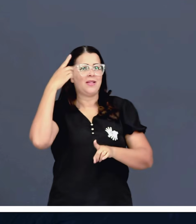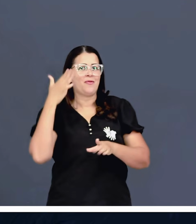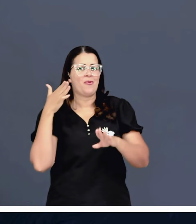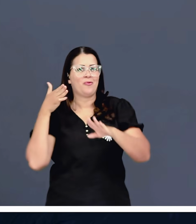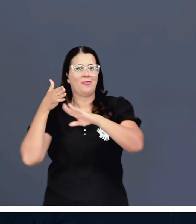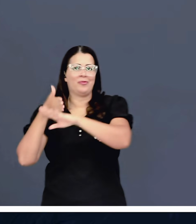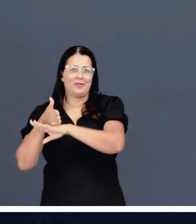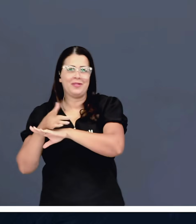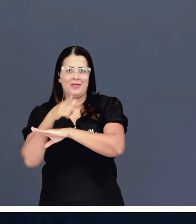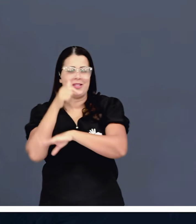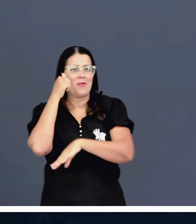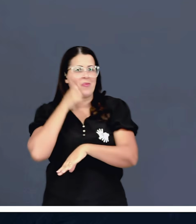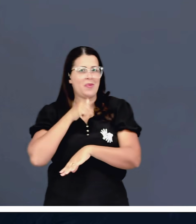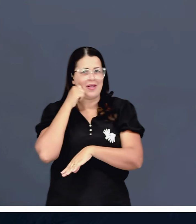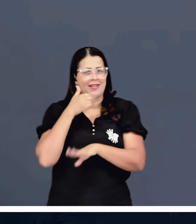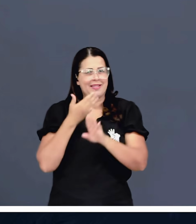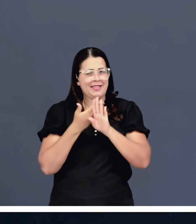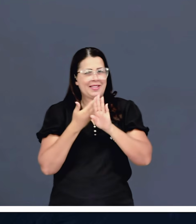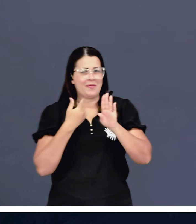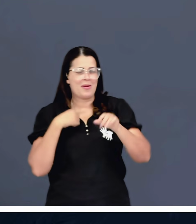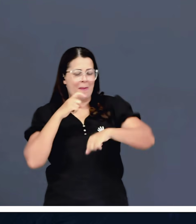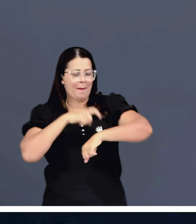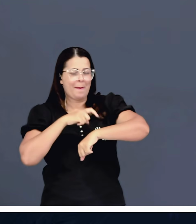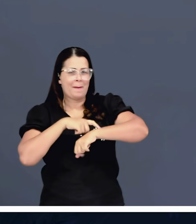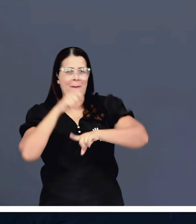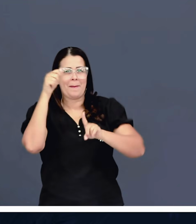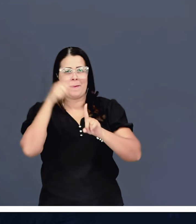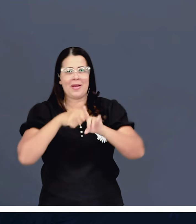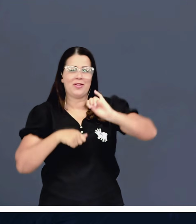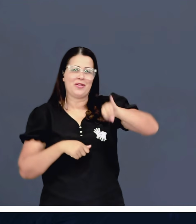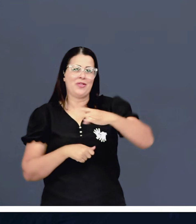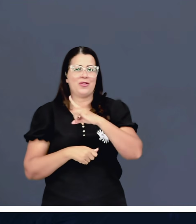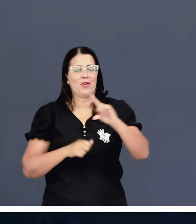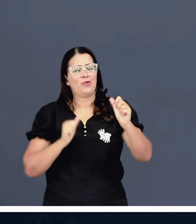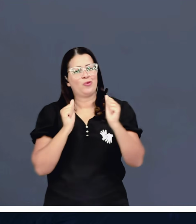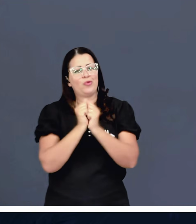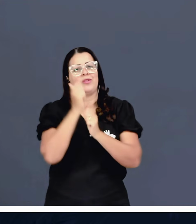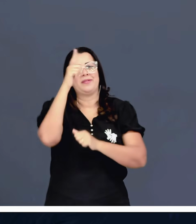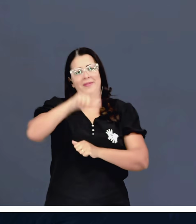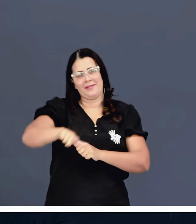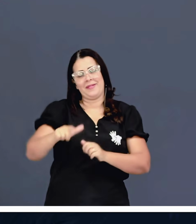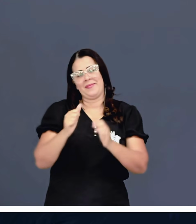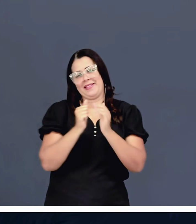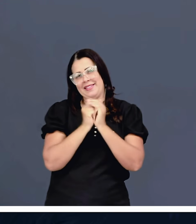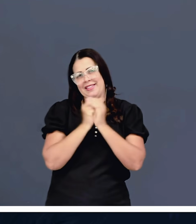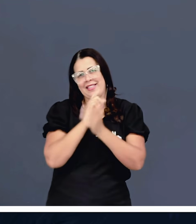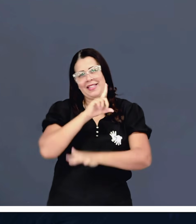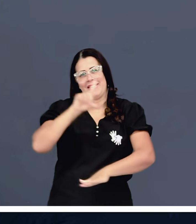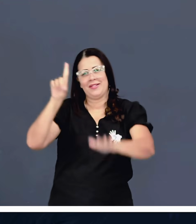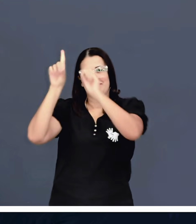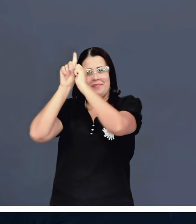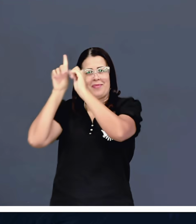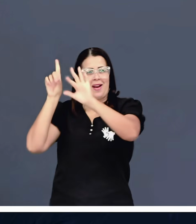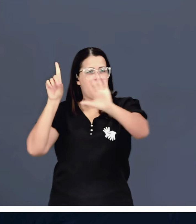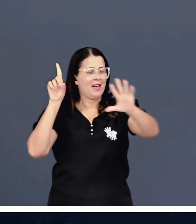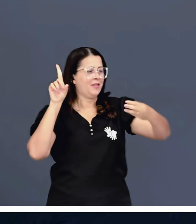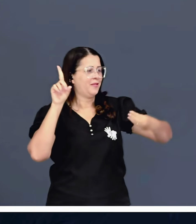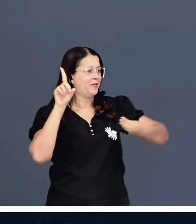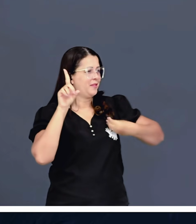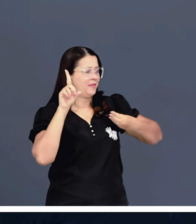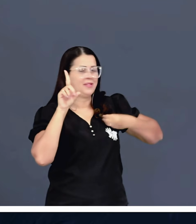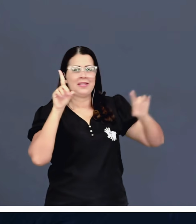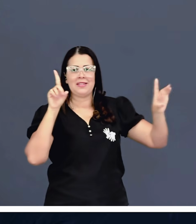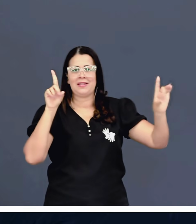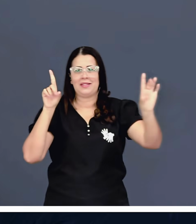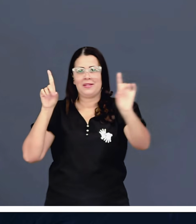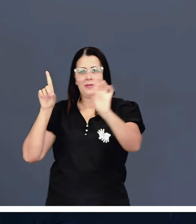estar lá. Você que é mulher, separe o seu mês de julho, porque nós vamos estar juntas novamente. Amém? Deus esteja abençoando a vida de cada um